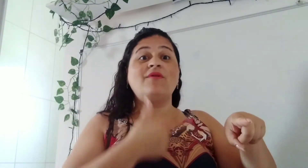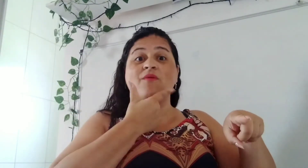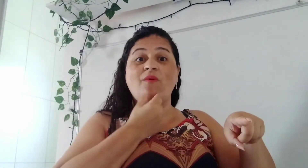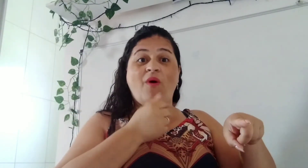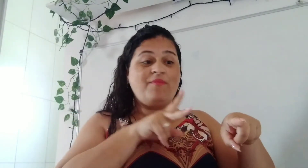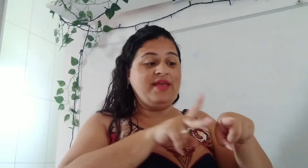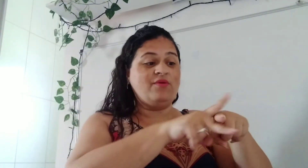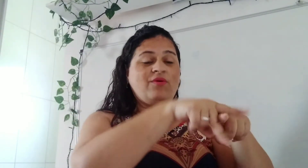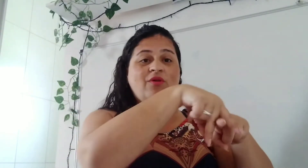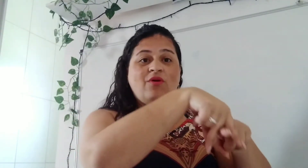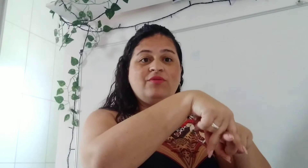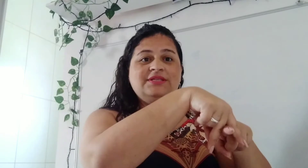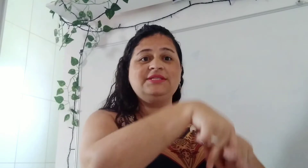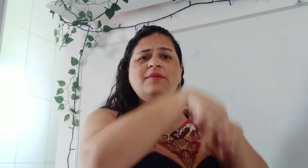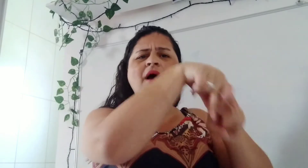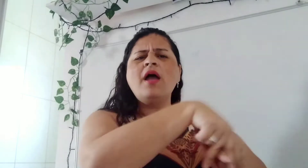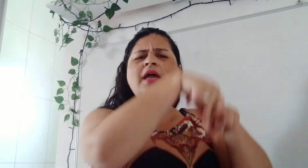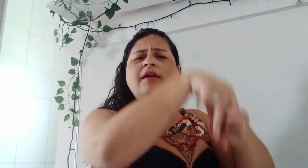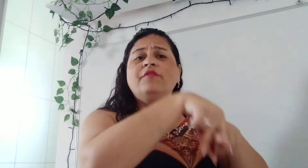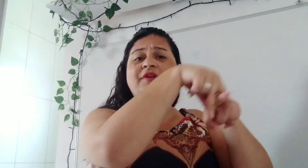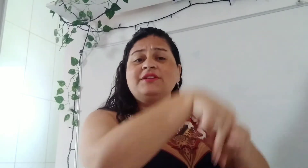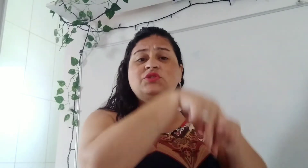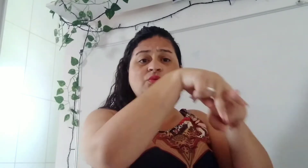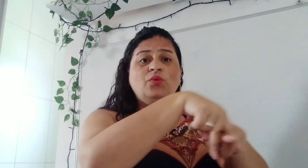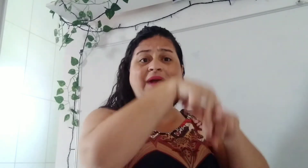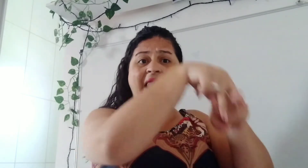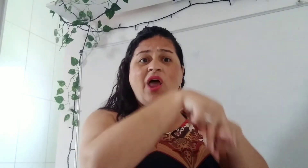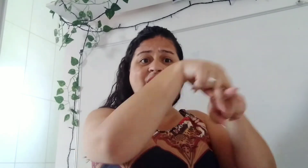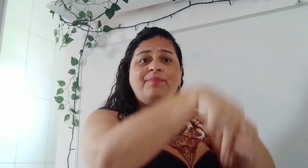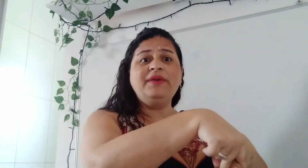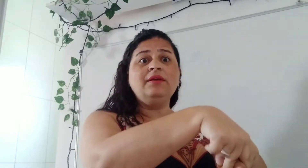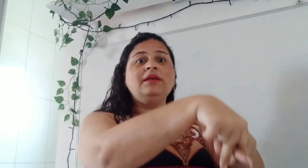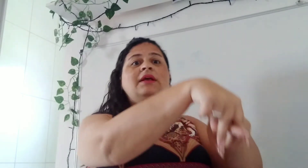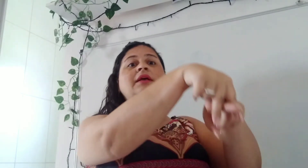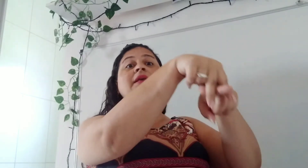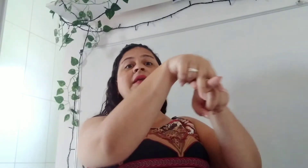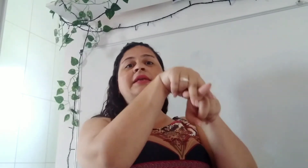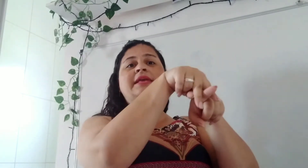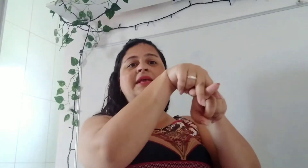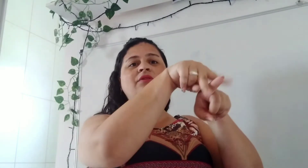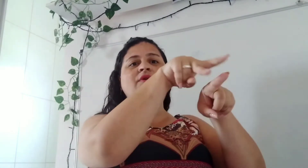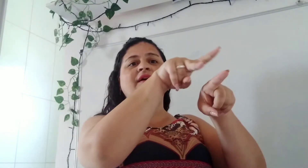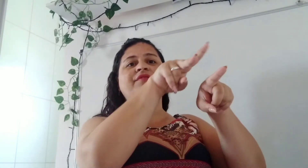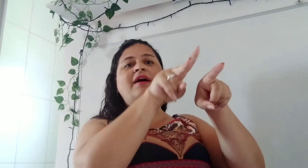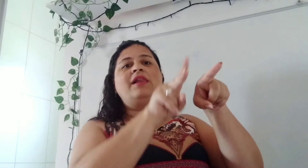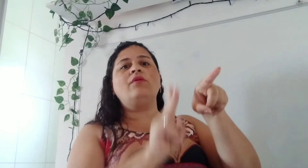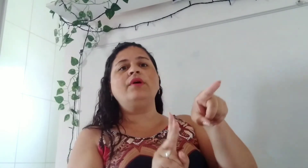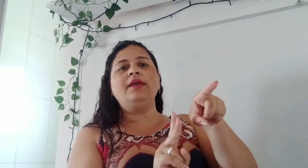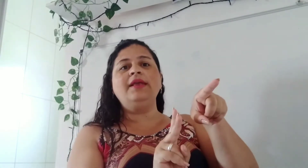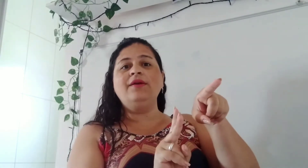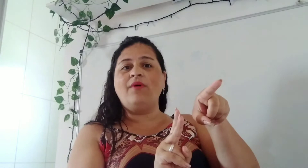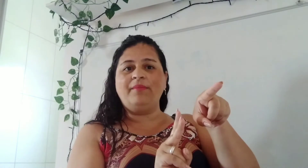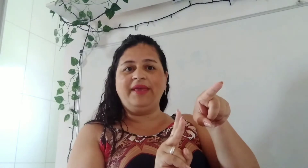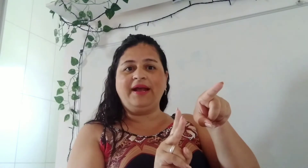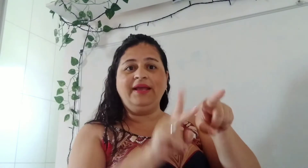o homem eu coloco em cima, eu faço o galope, inquino o cavalo e o homem